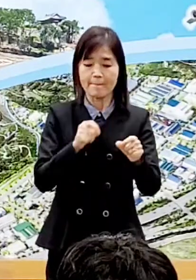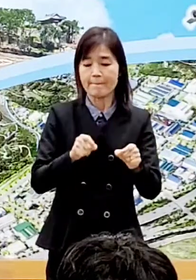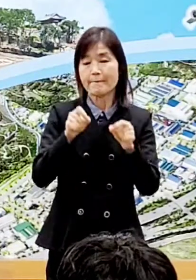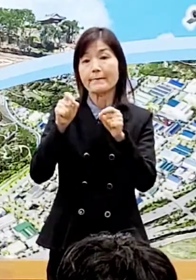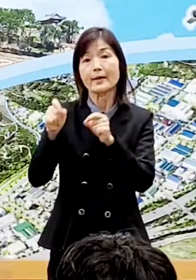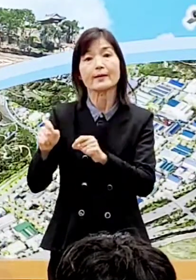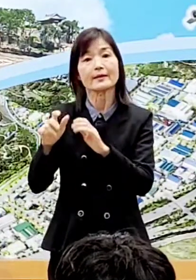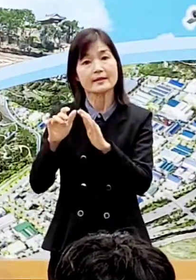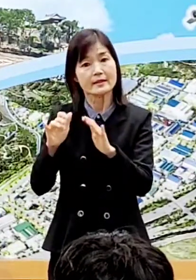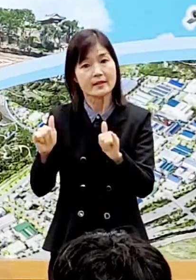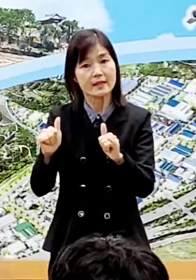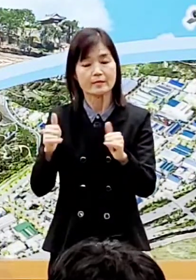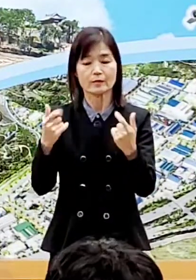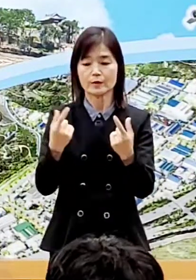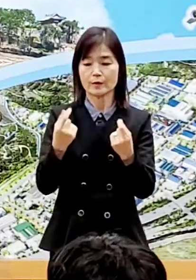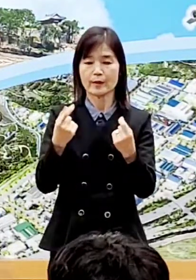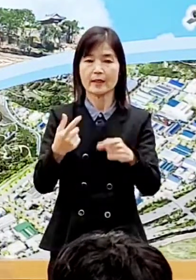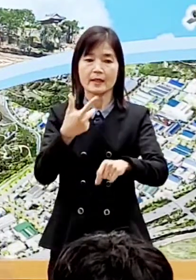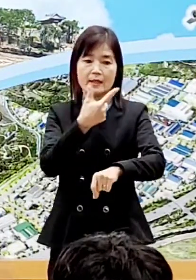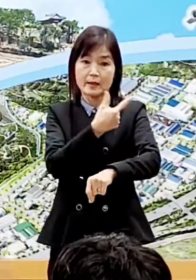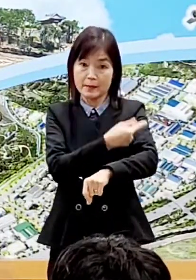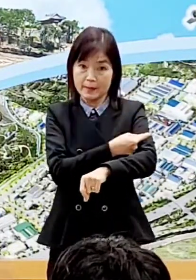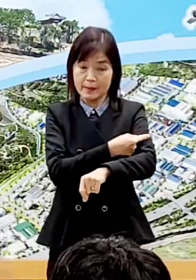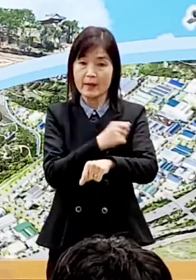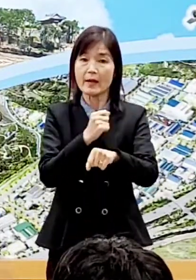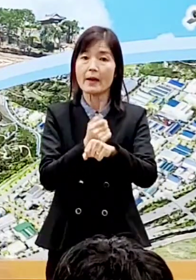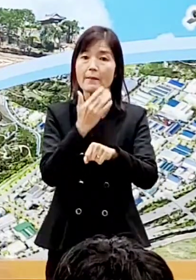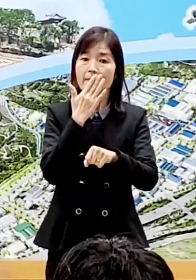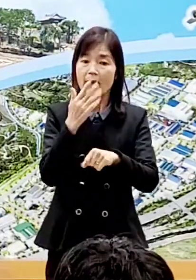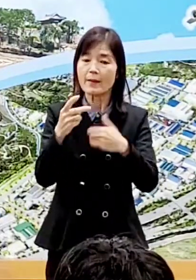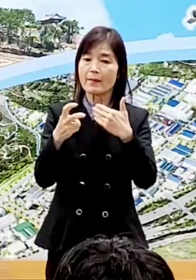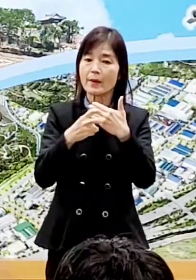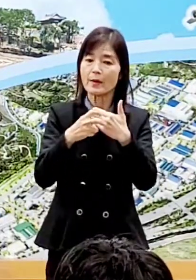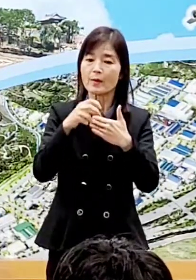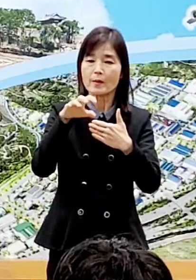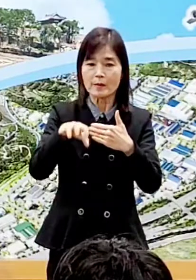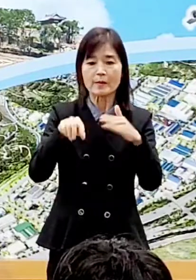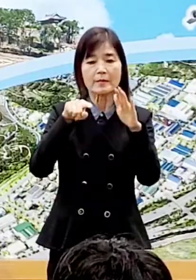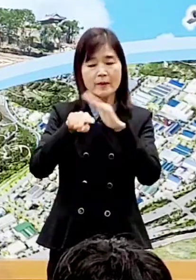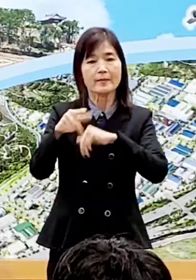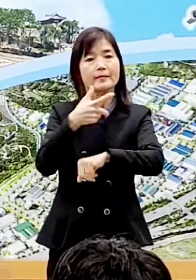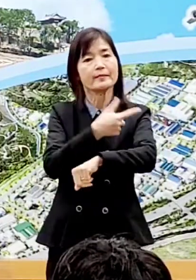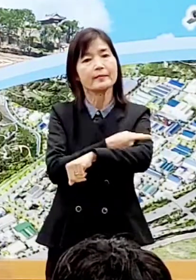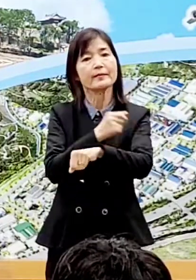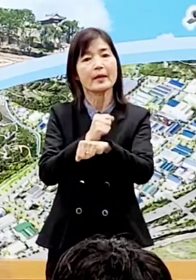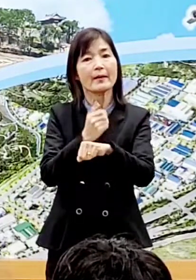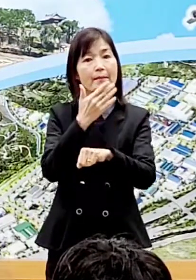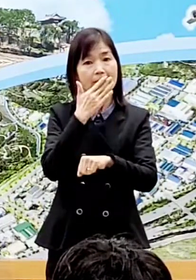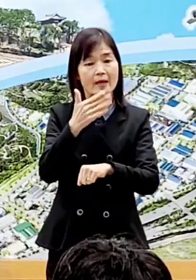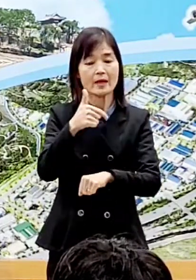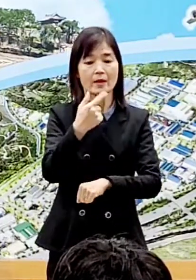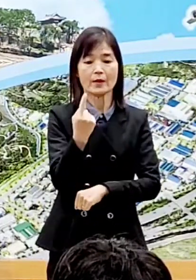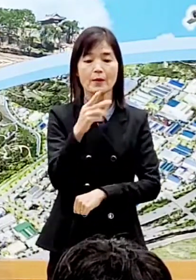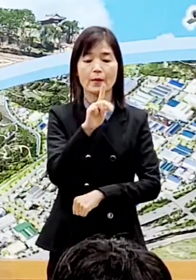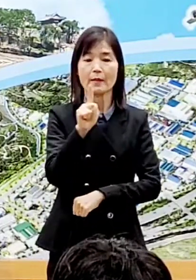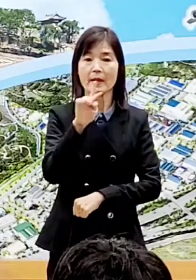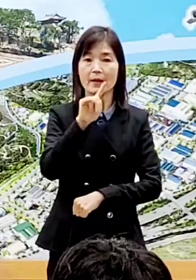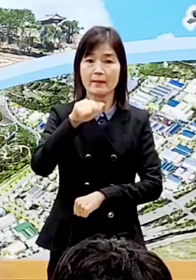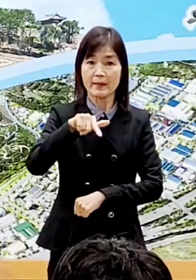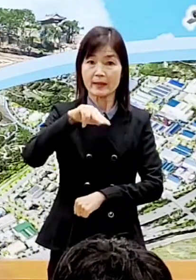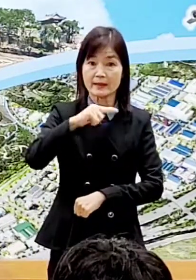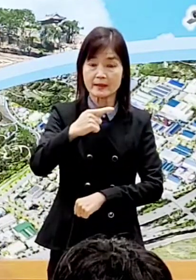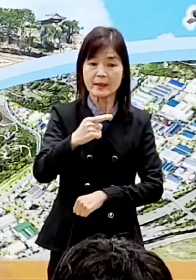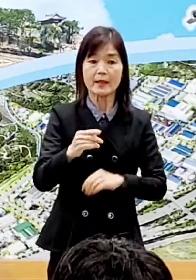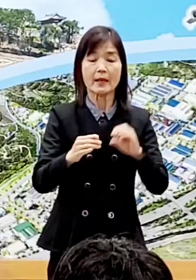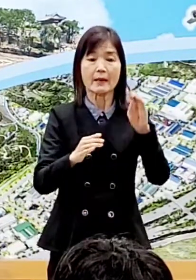미루셨던 분들께서도 접종 의료기관의 판단에 따라 접종이 가능합니다. 노바백스 백신은 B형